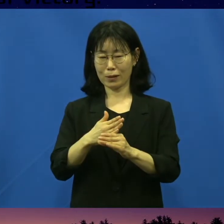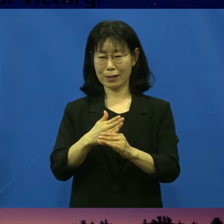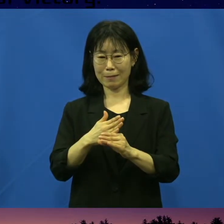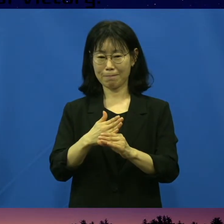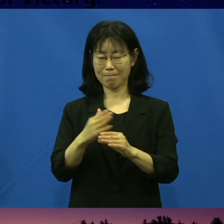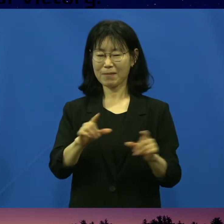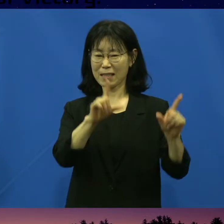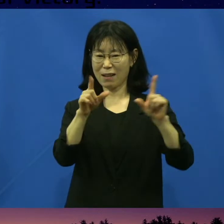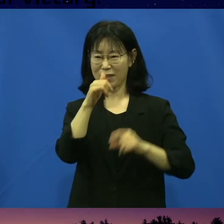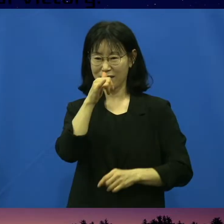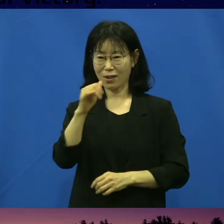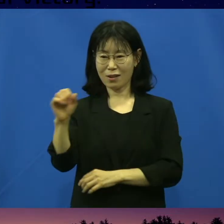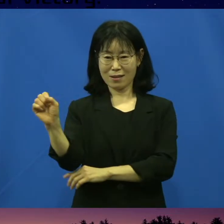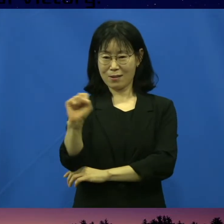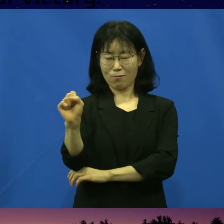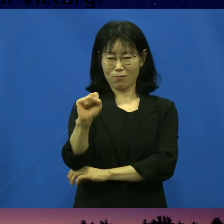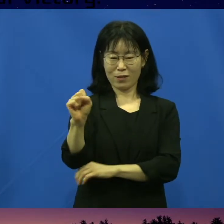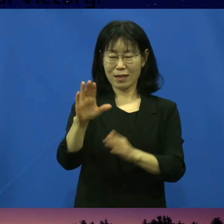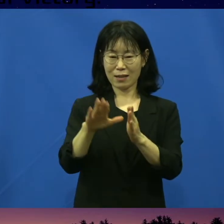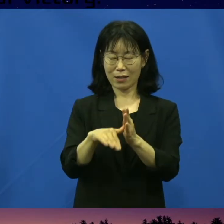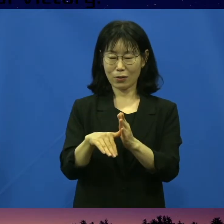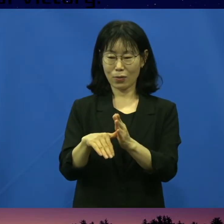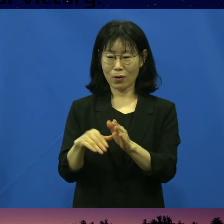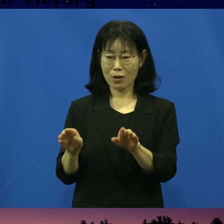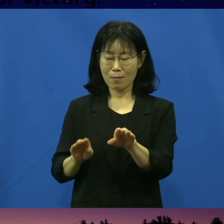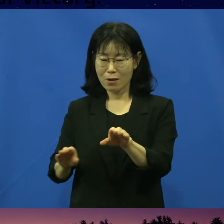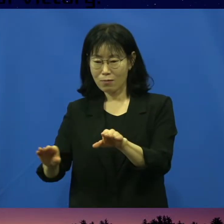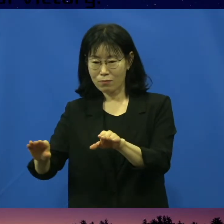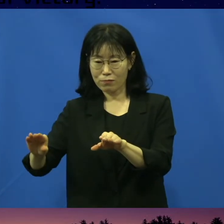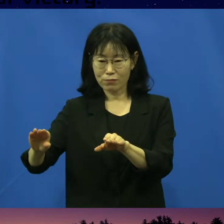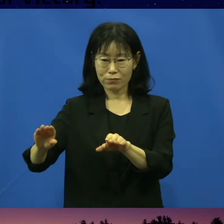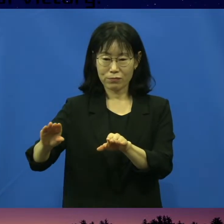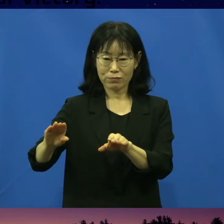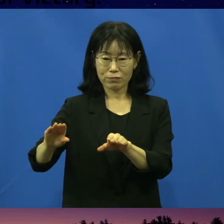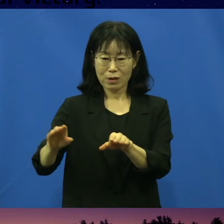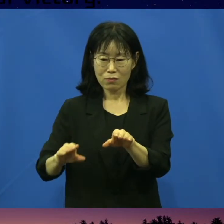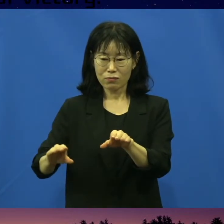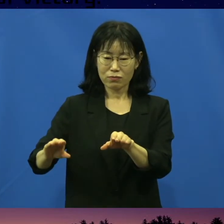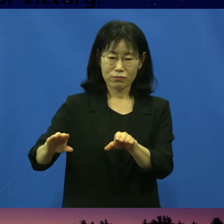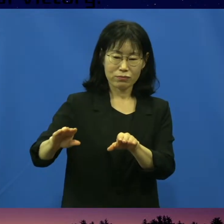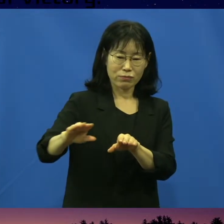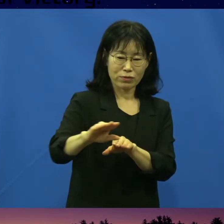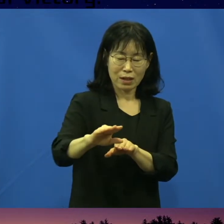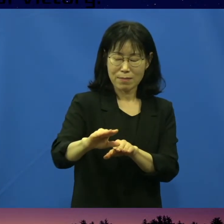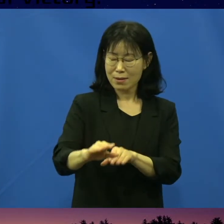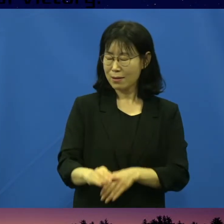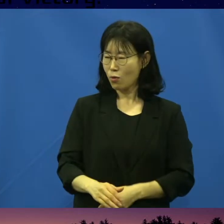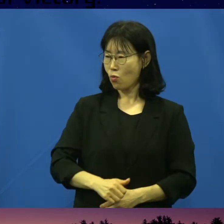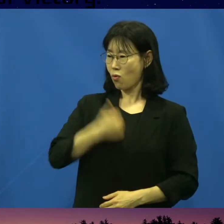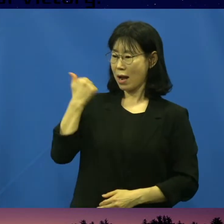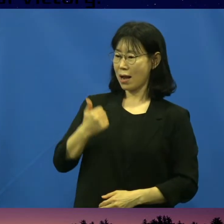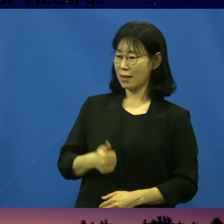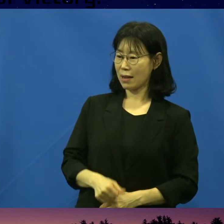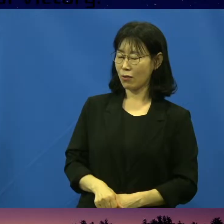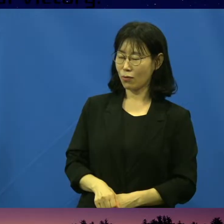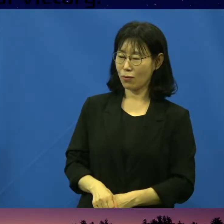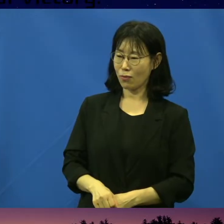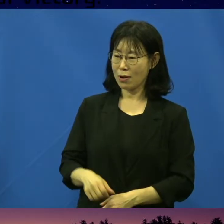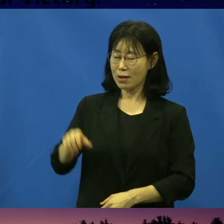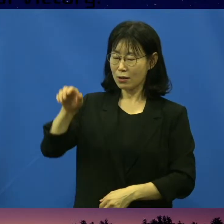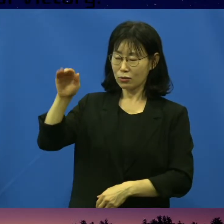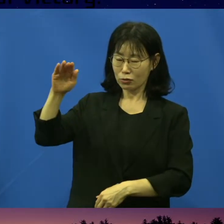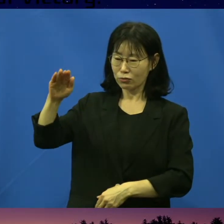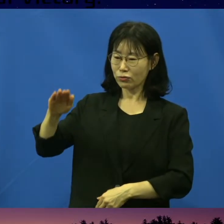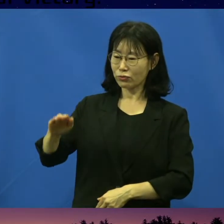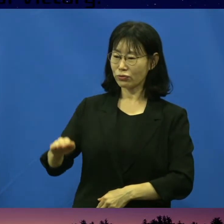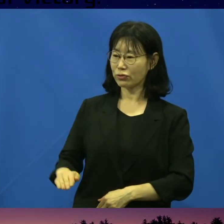차를 운전할 때도 막 그냥 누가 조금만 막 자기를 거슬리게 운전하면 막 공격적으로 나오는 사람.